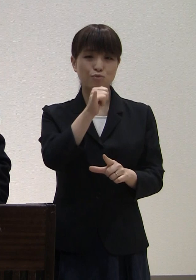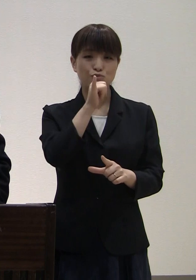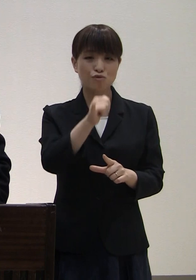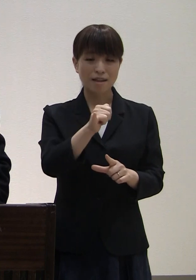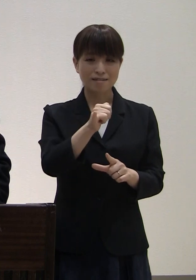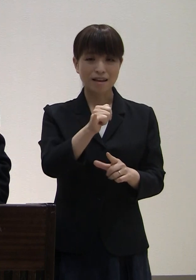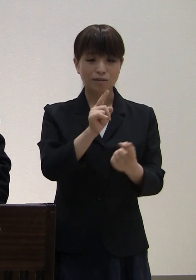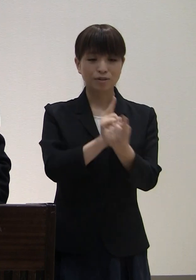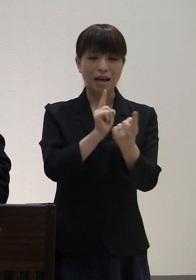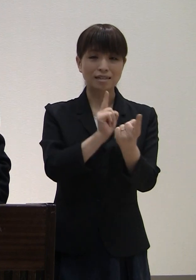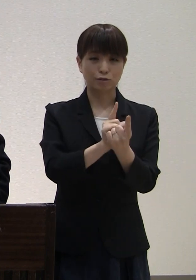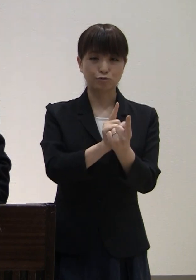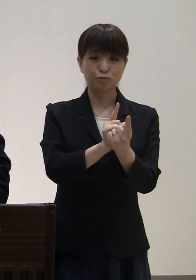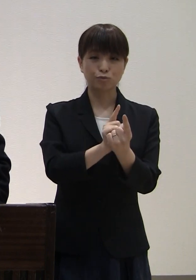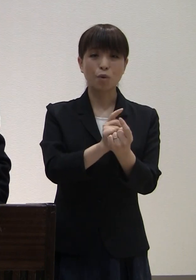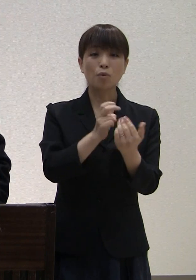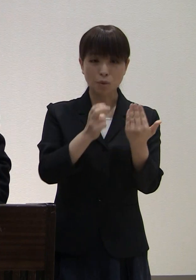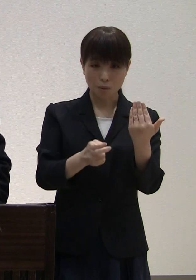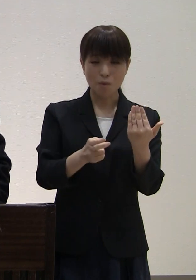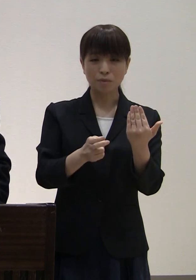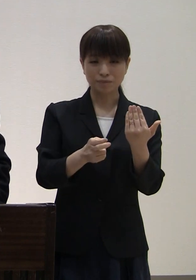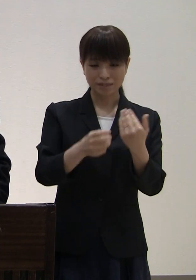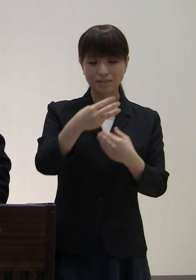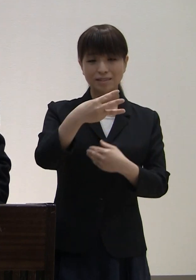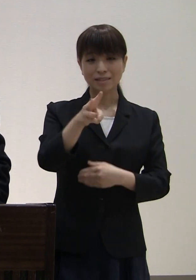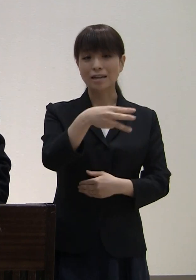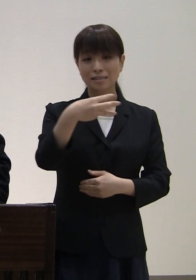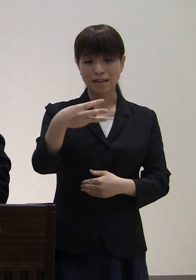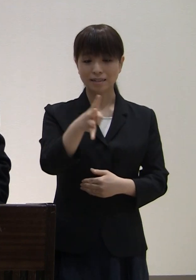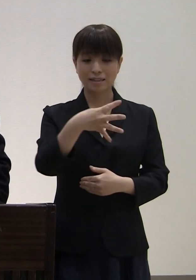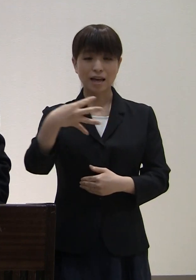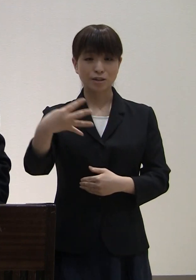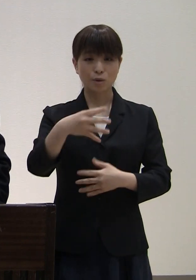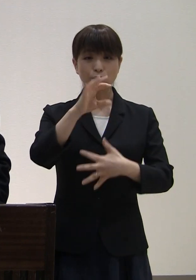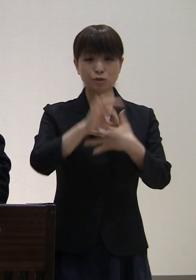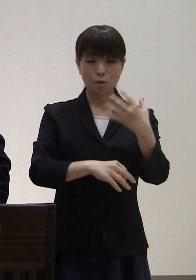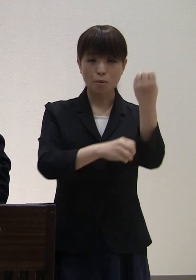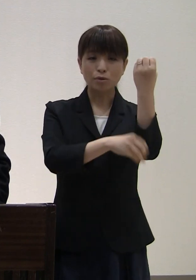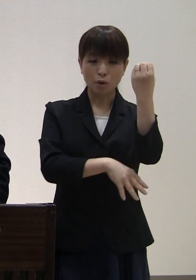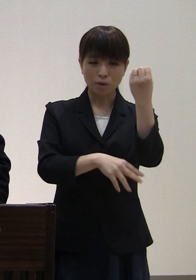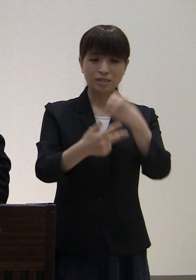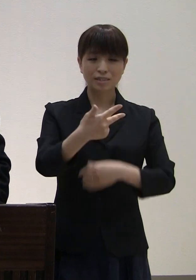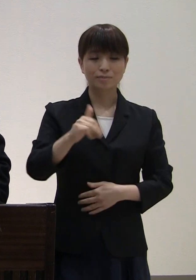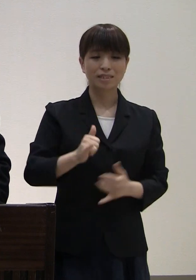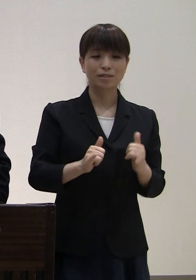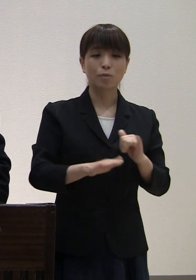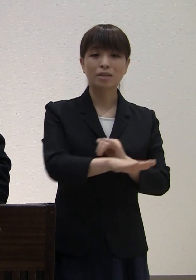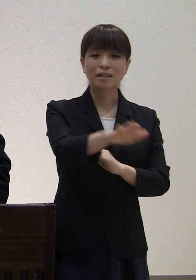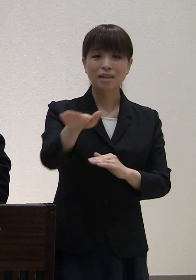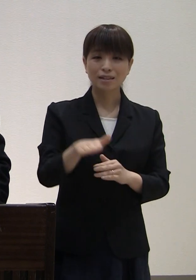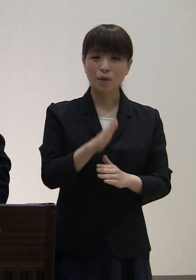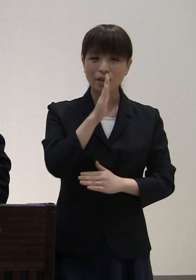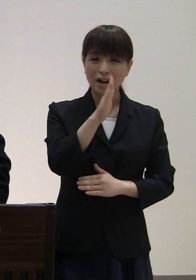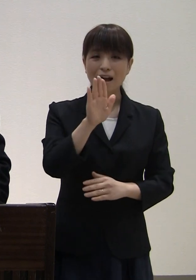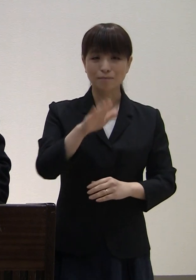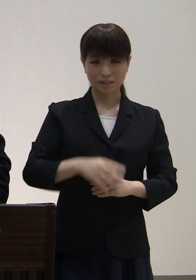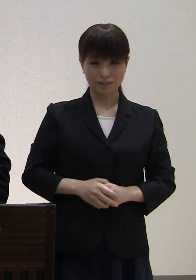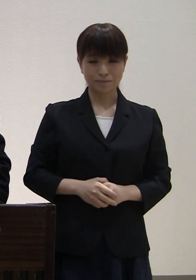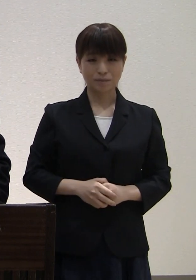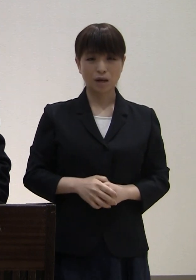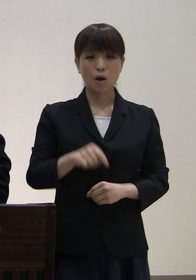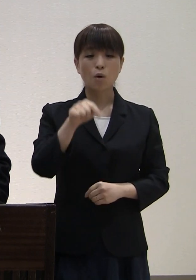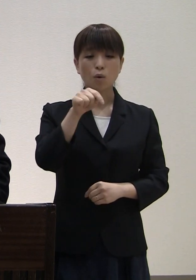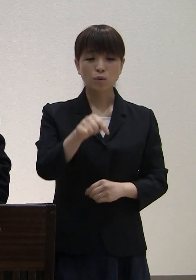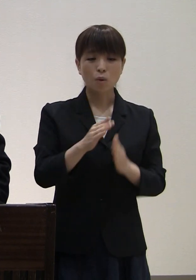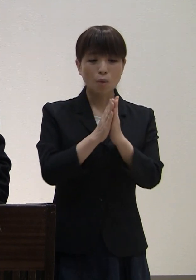び第4条に基づきまして、市民の皆様へお願い申し上げます。このお願い